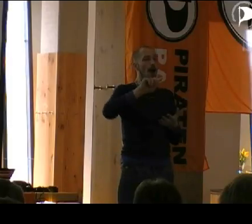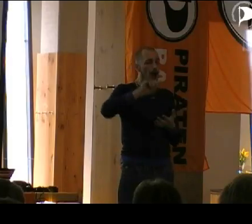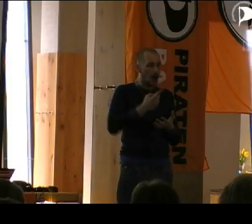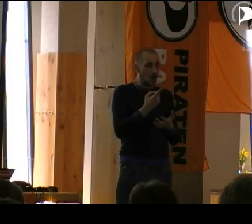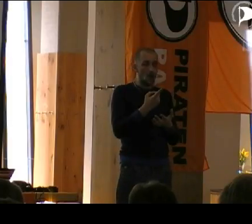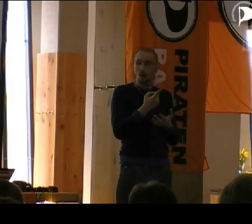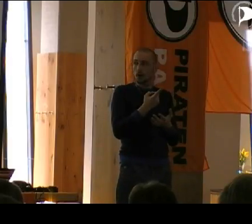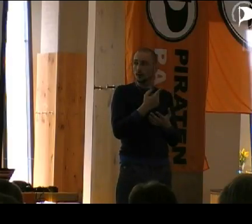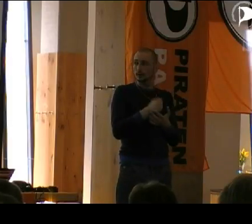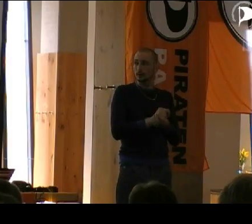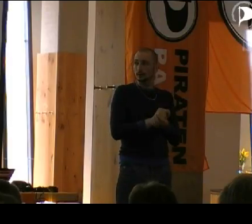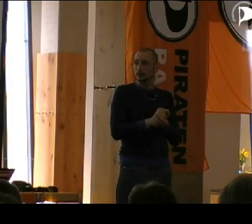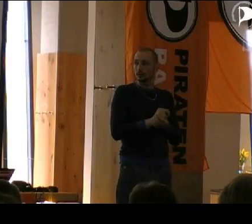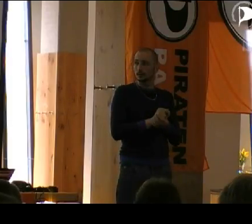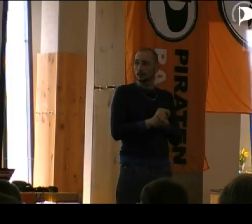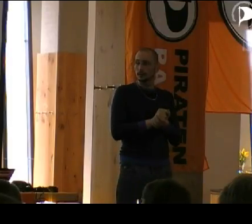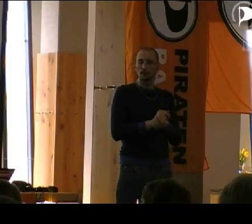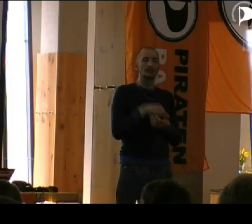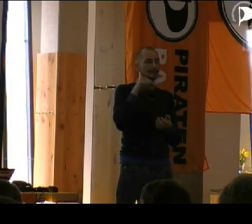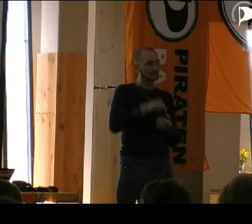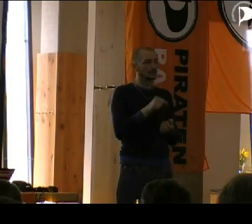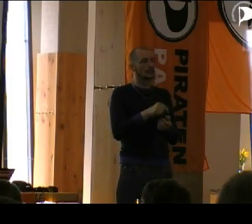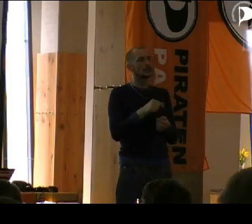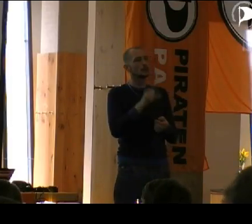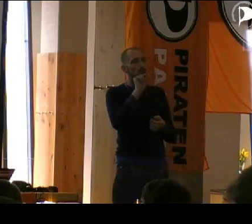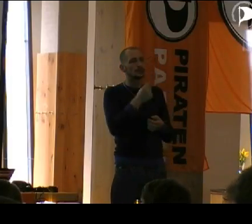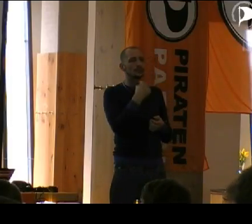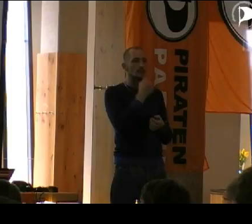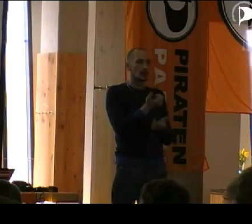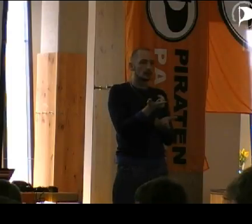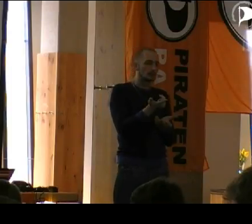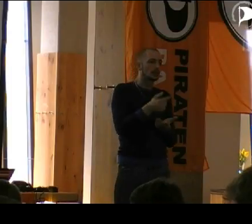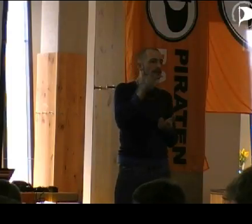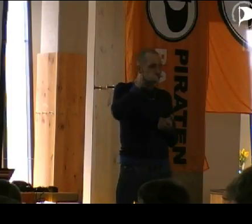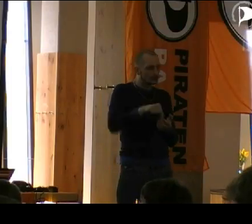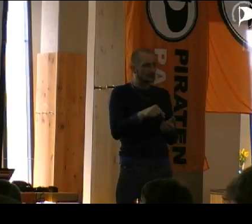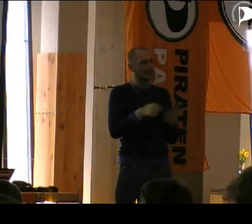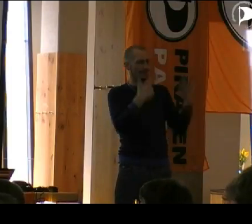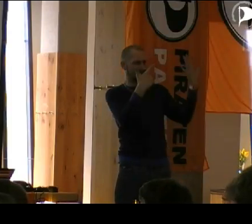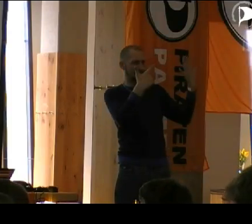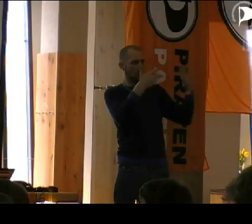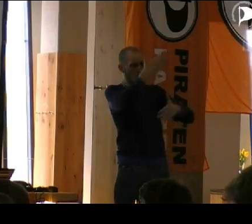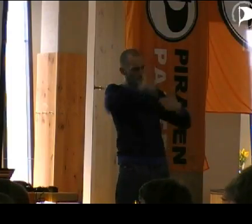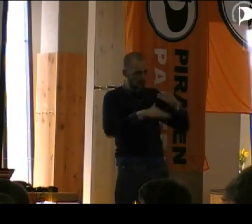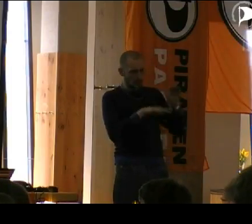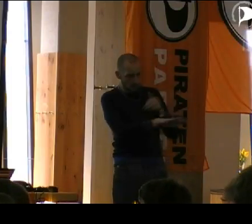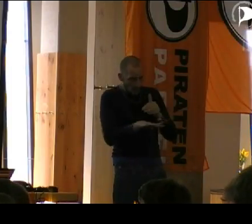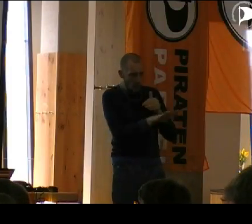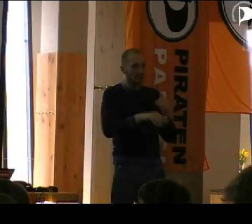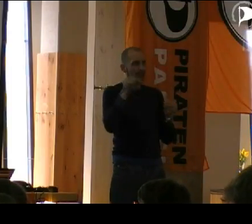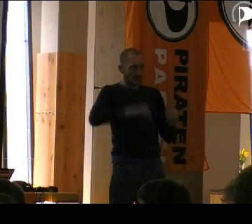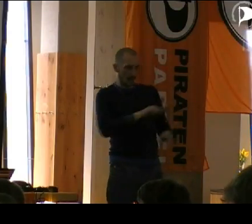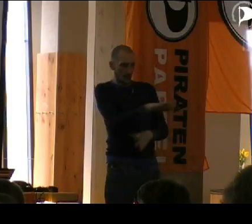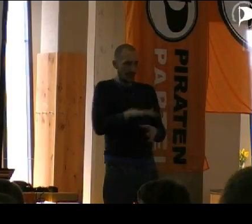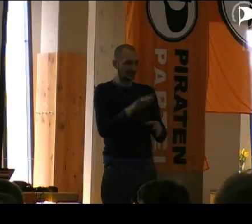landesräte verlieren wir haben insgesamt mittlerweile sieben unserer gliederungen nutzen